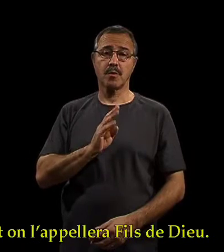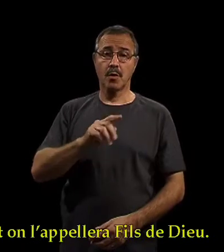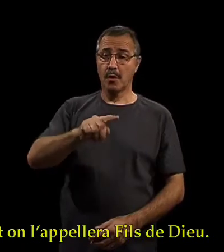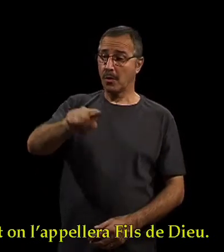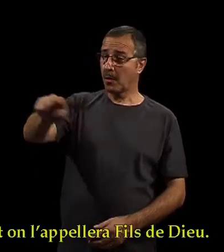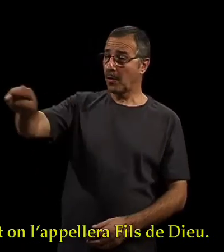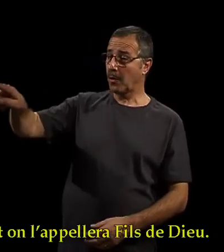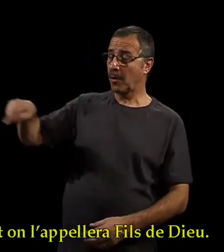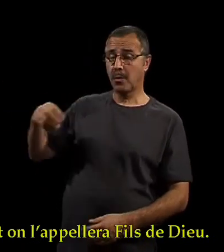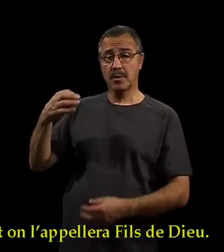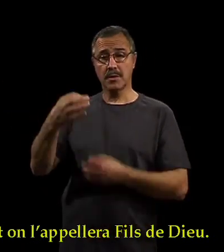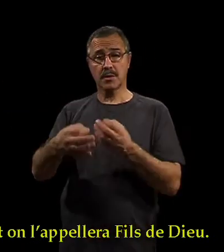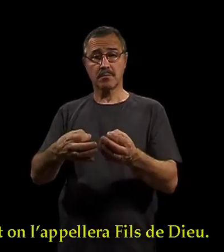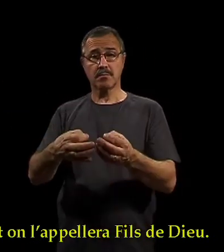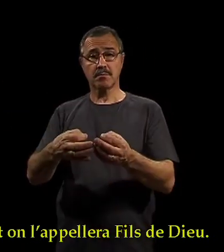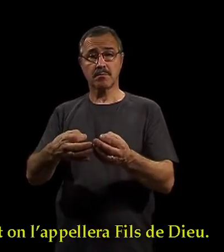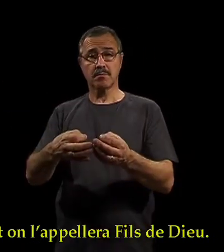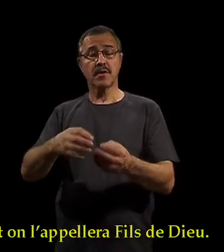et on l'appellera Fils de Dieu.